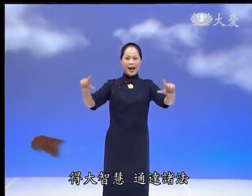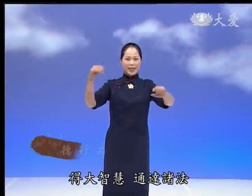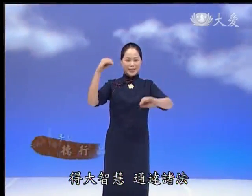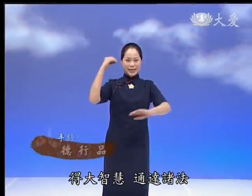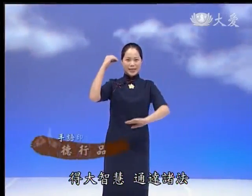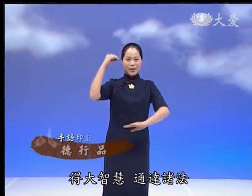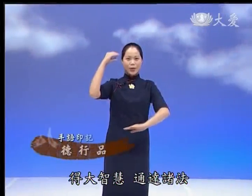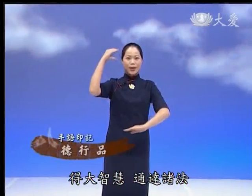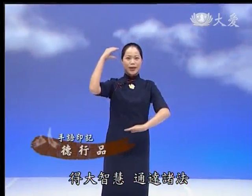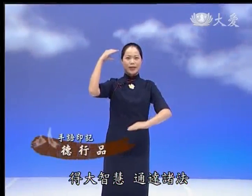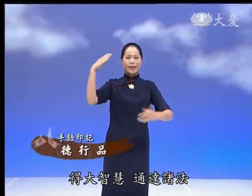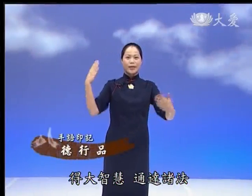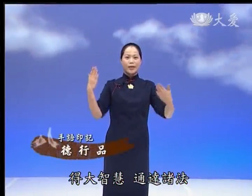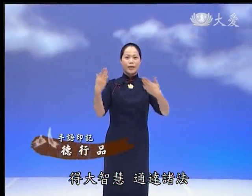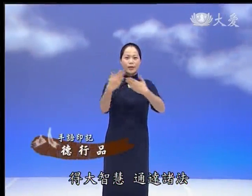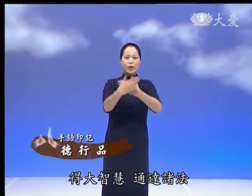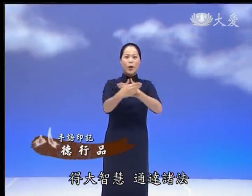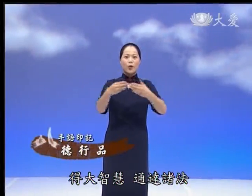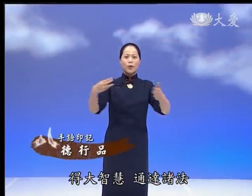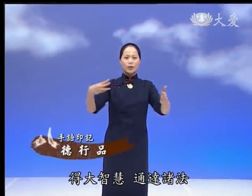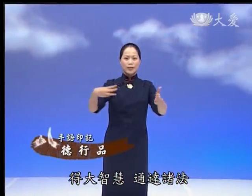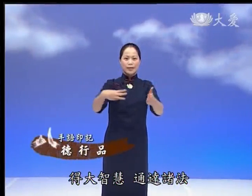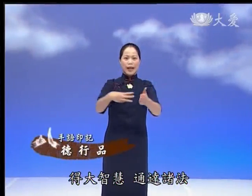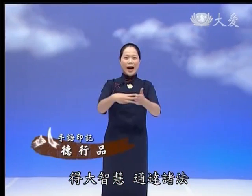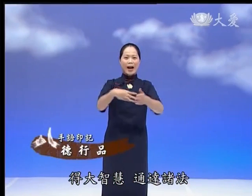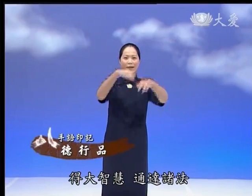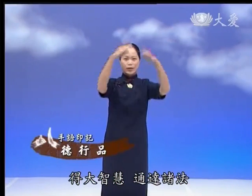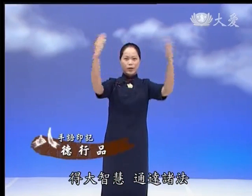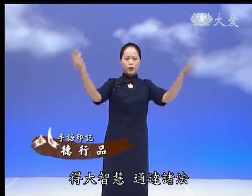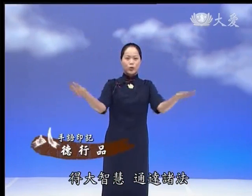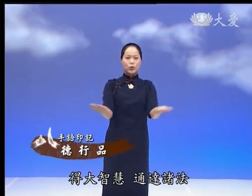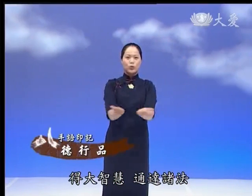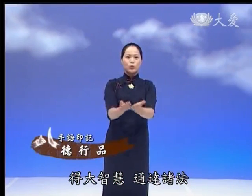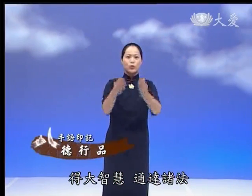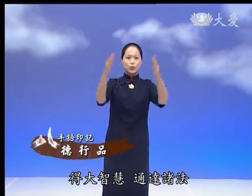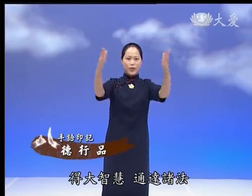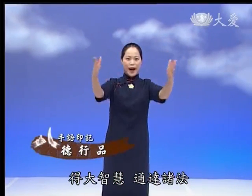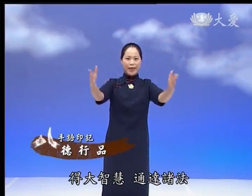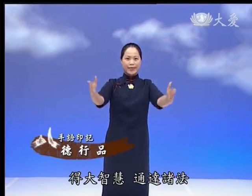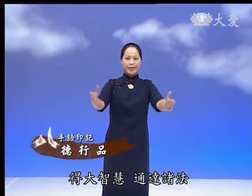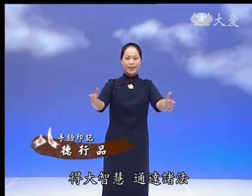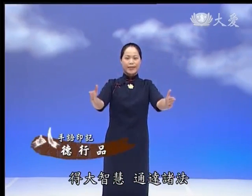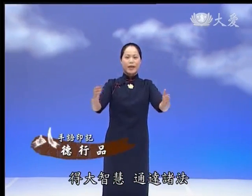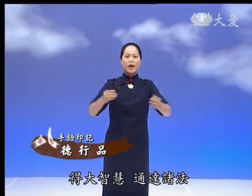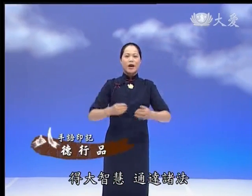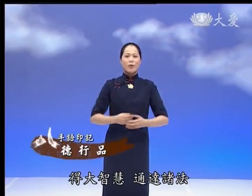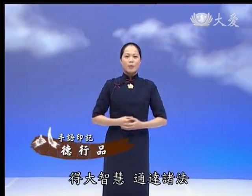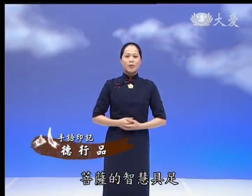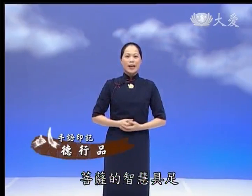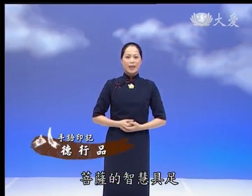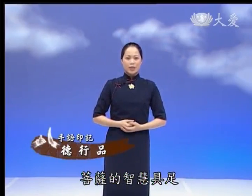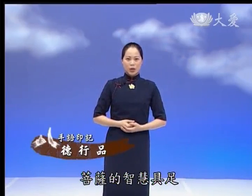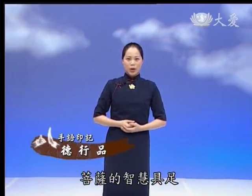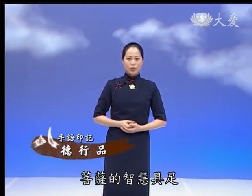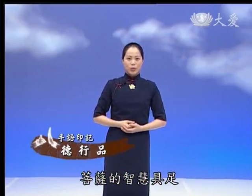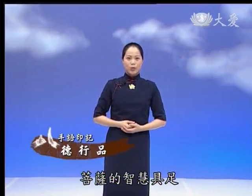大智慧，通达诸法。菩萨的智慧具